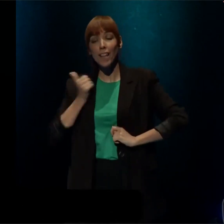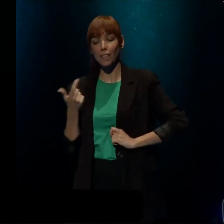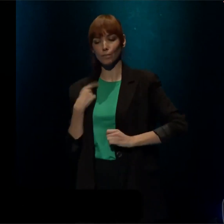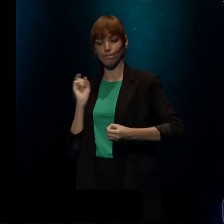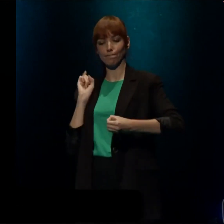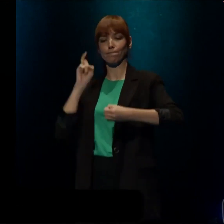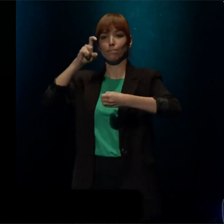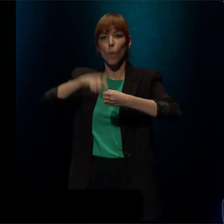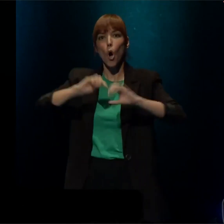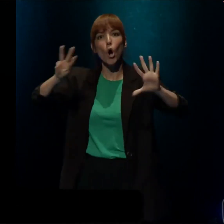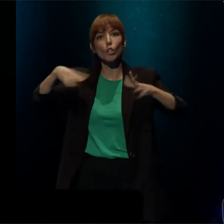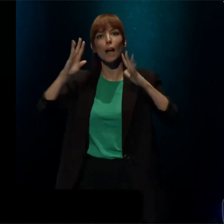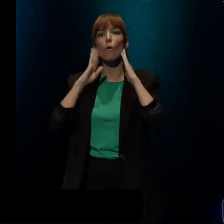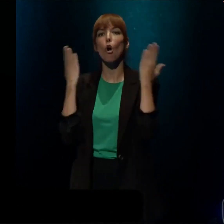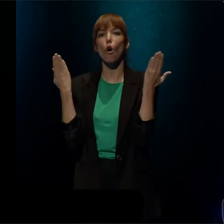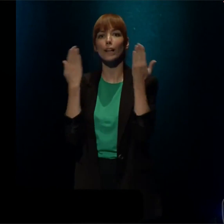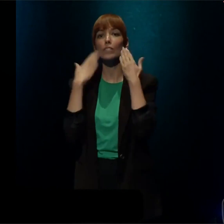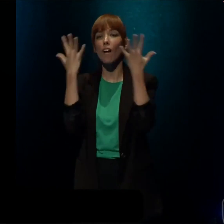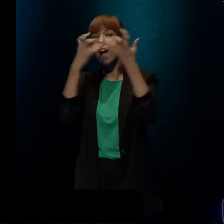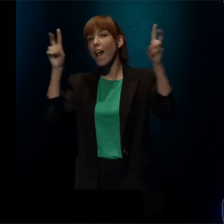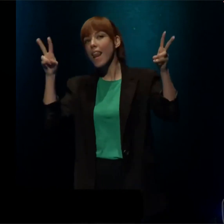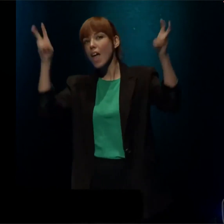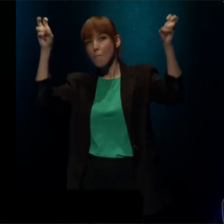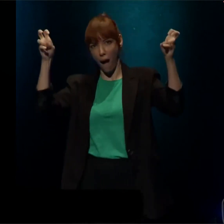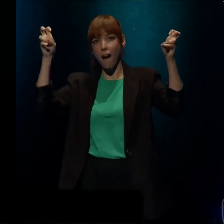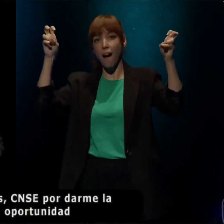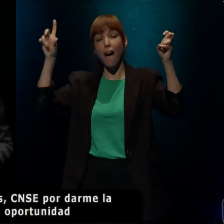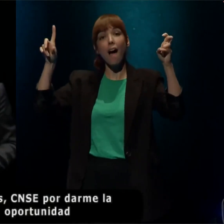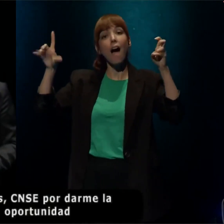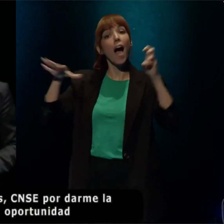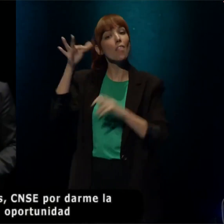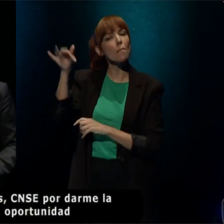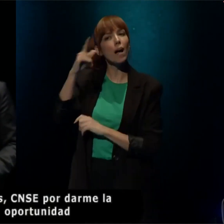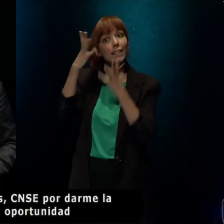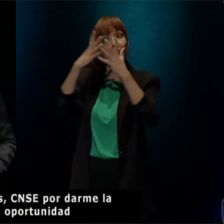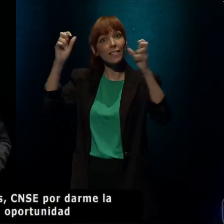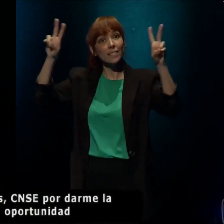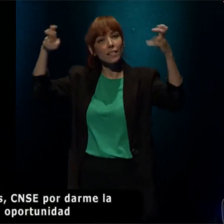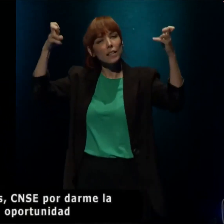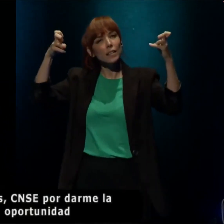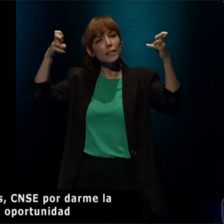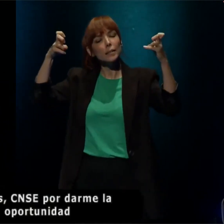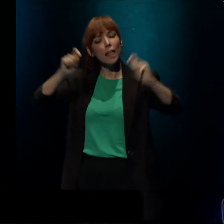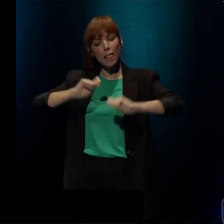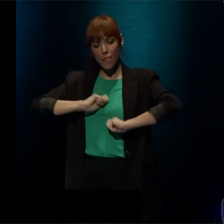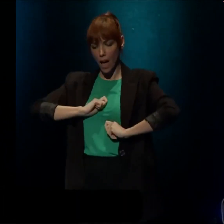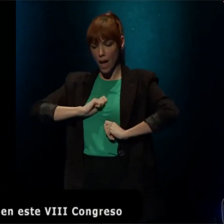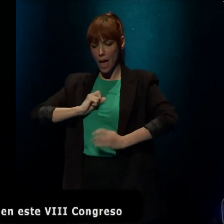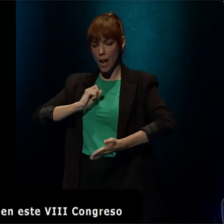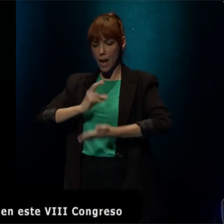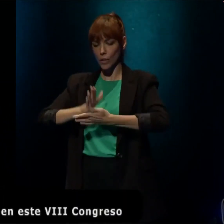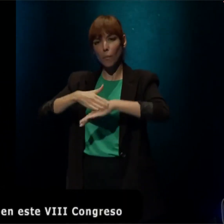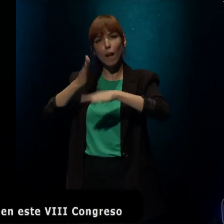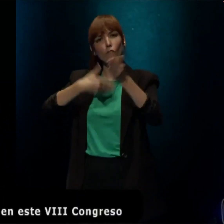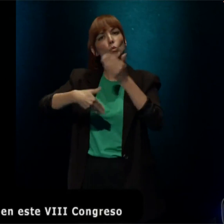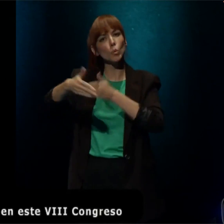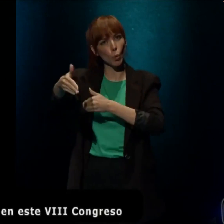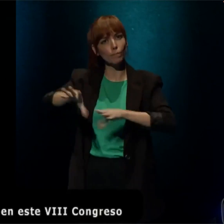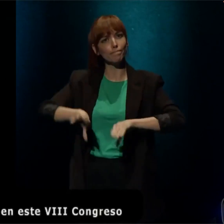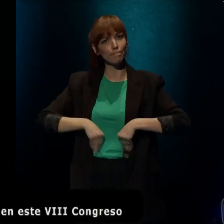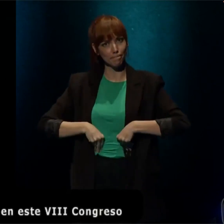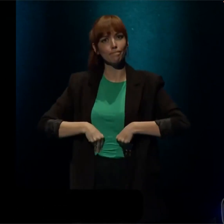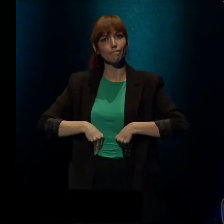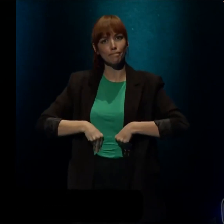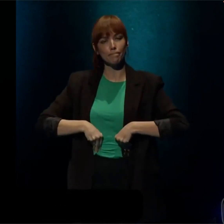Congreso, cuyo lema, además, plantea un reto de futuro. Y además